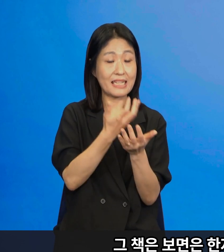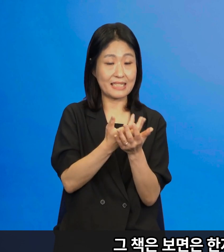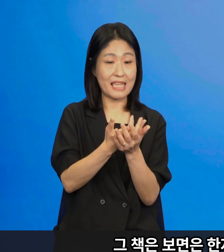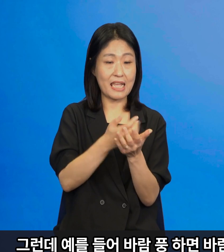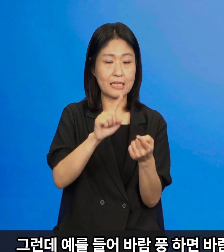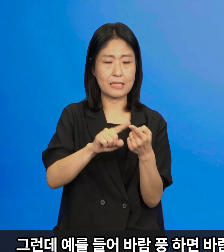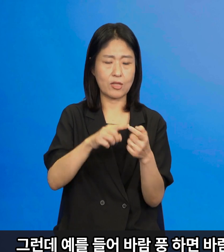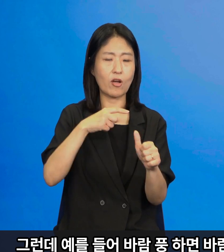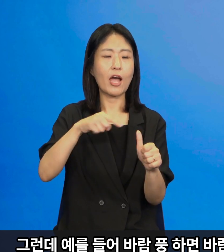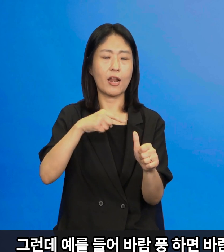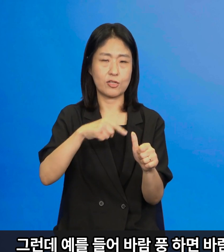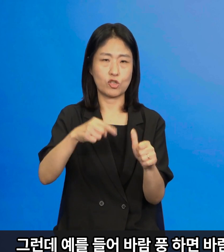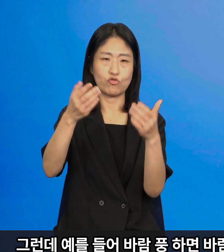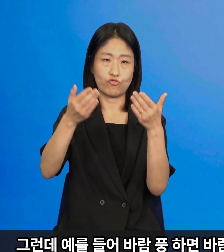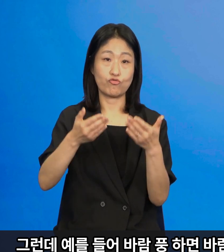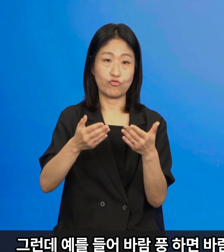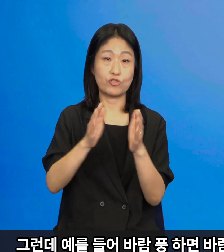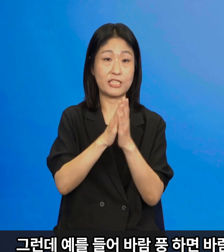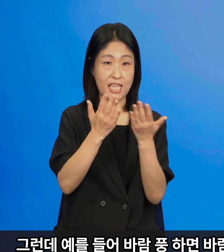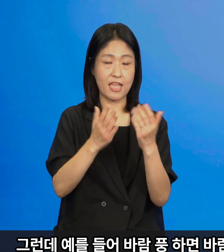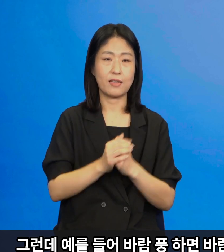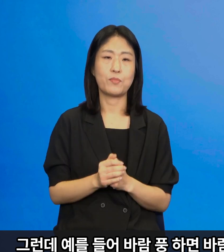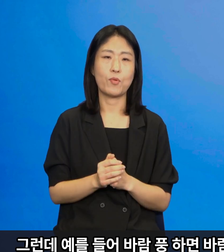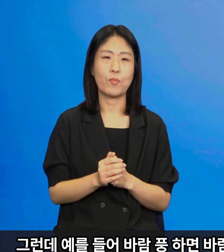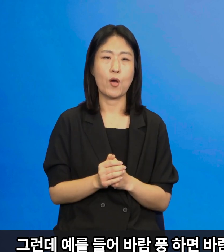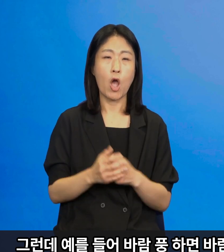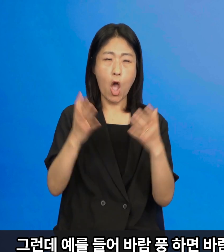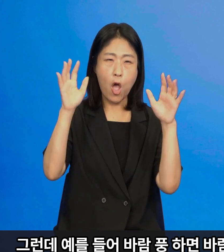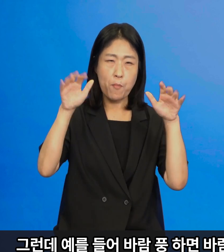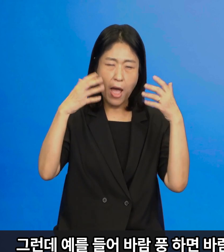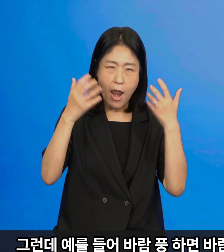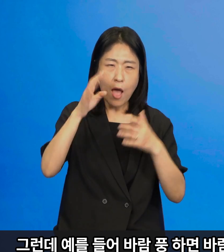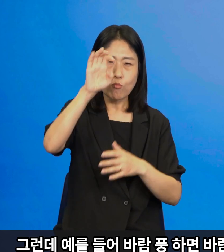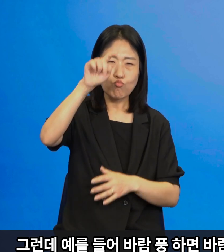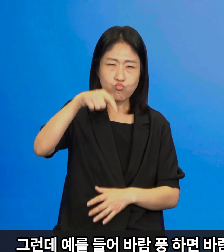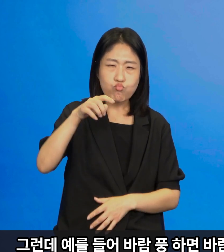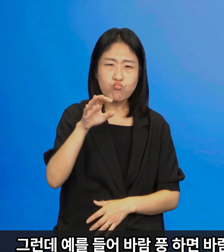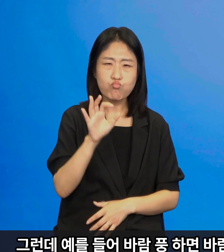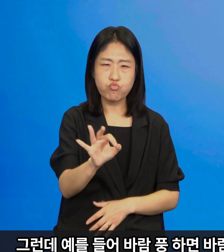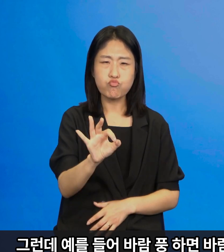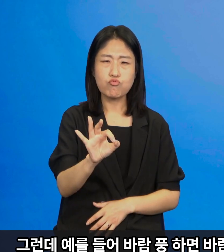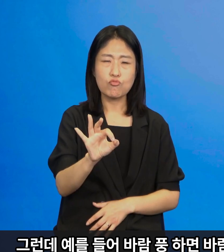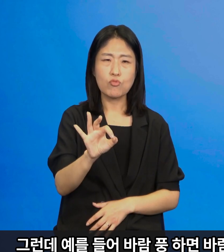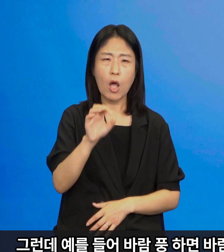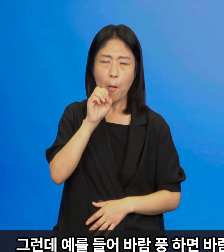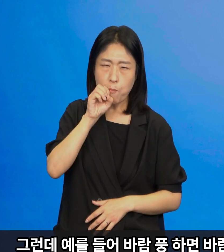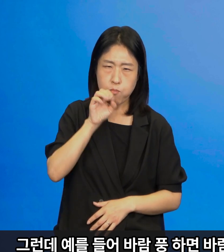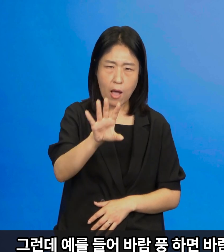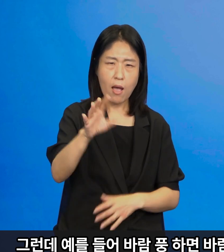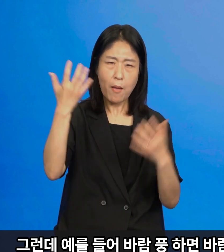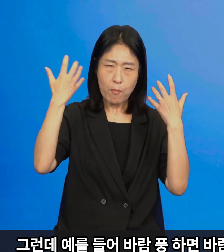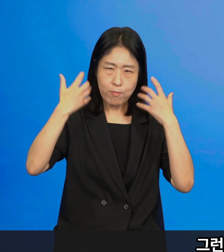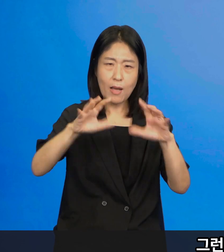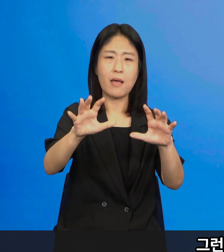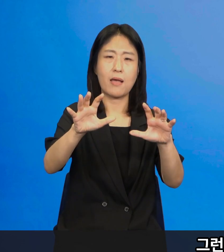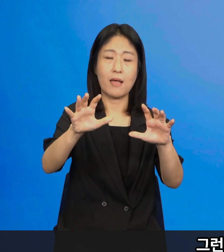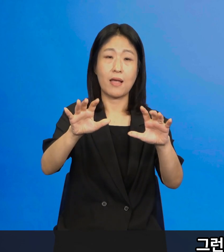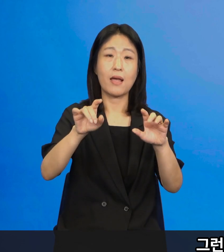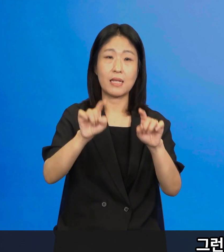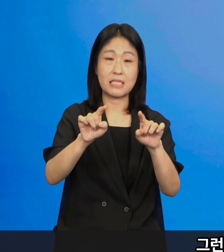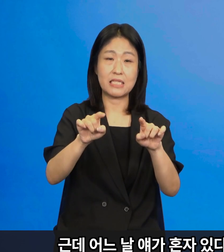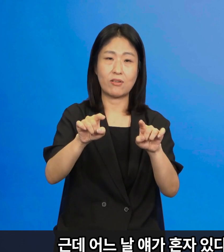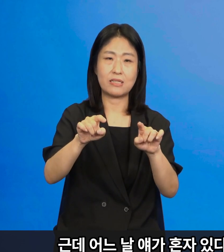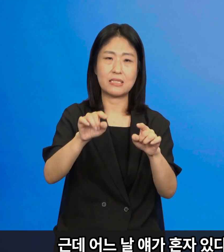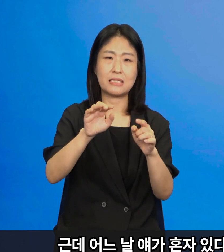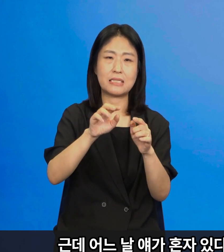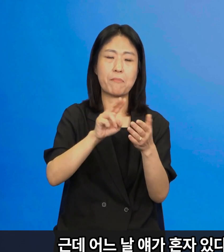책이에요. 그런데 예를 들어 바람풍 하면 바람풍자가 막 그려지면서 바람이 나가요. 그런